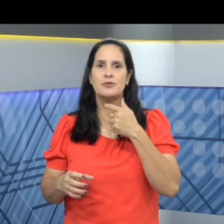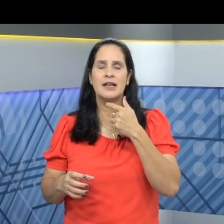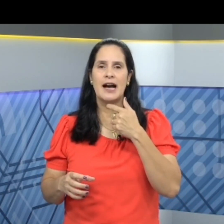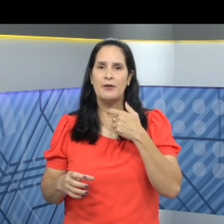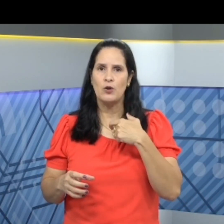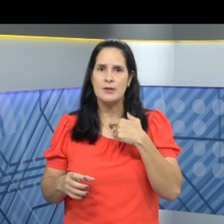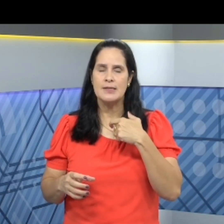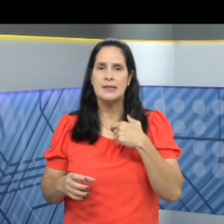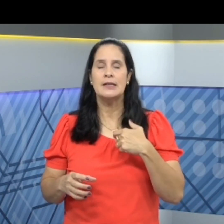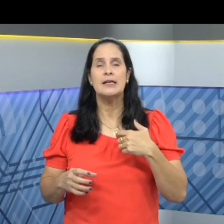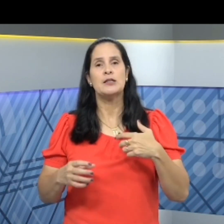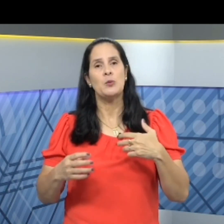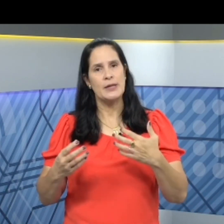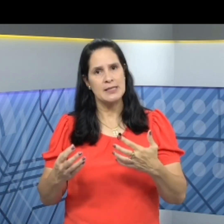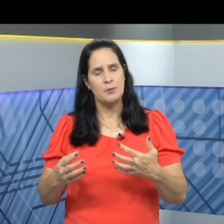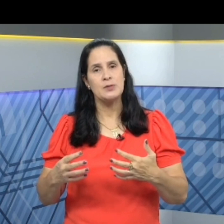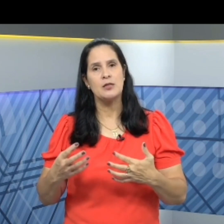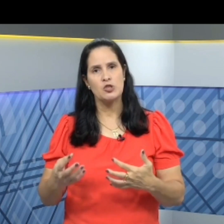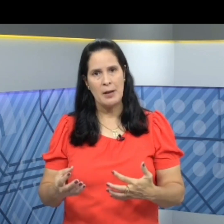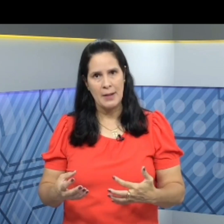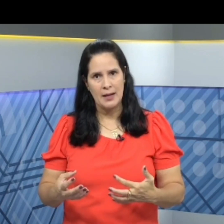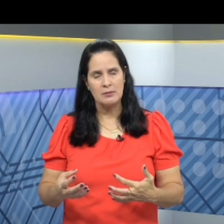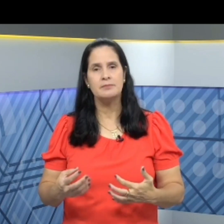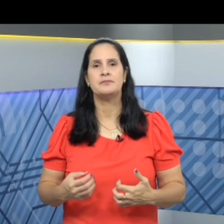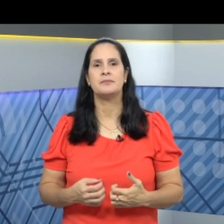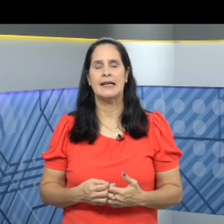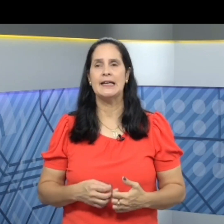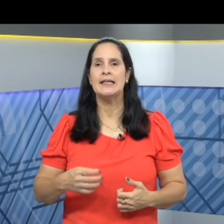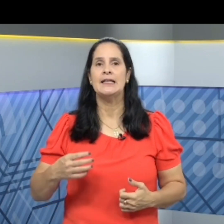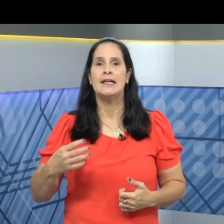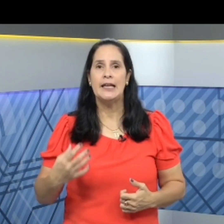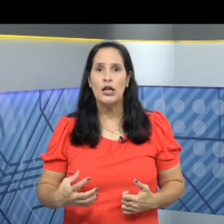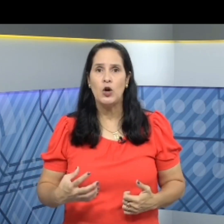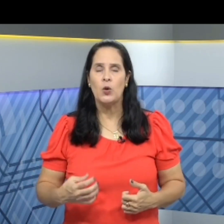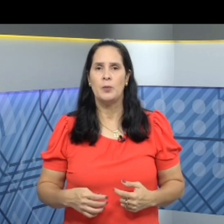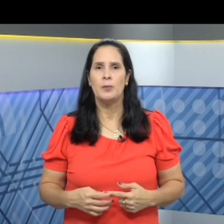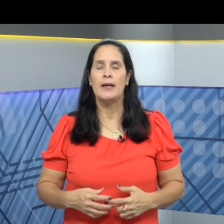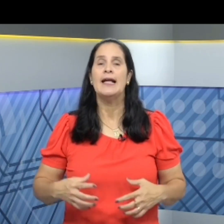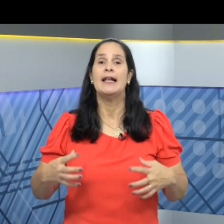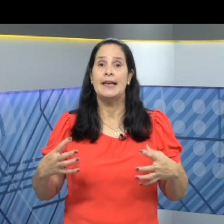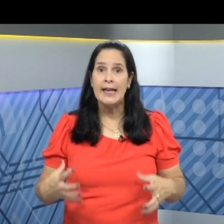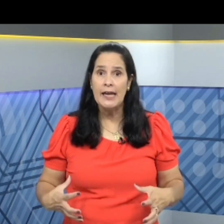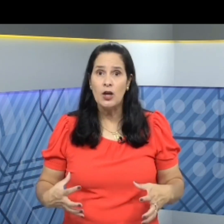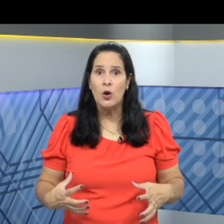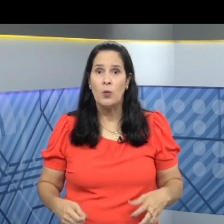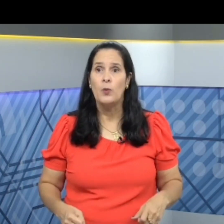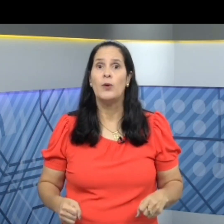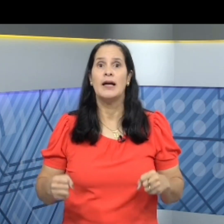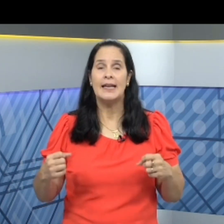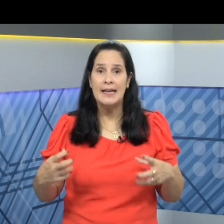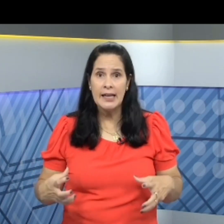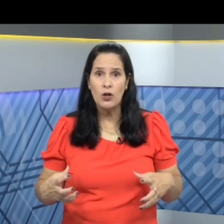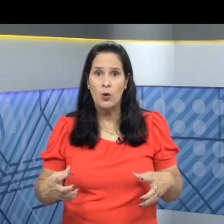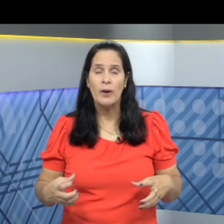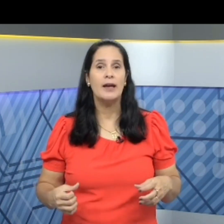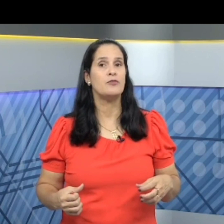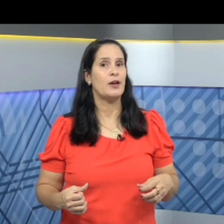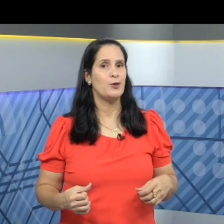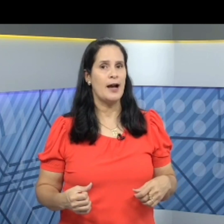a voz. Então, por exemplo, se eu chamá-lo, né, Lincoln, Lincoln, Lincoln, ele vai olhar, mas